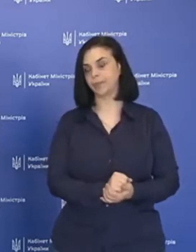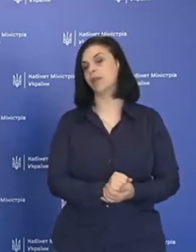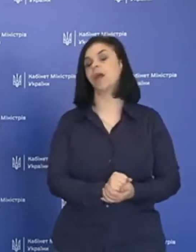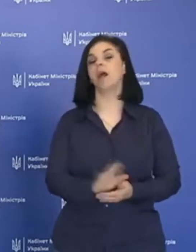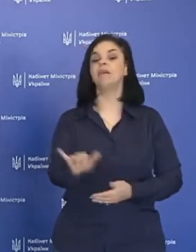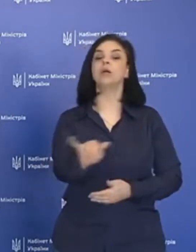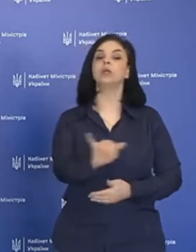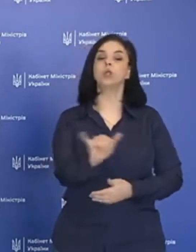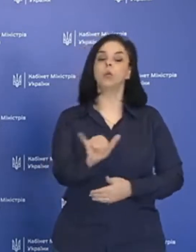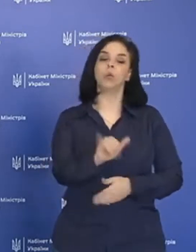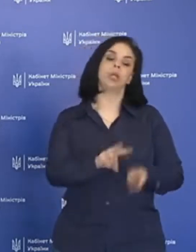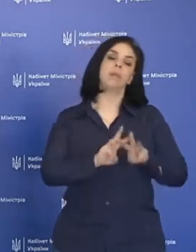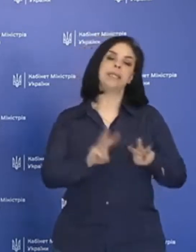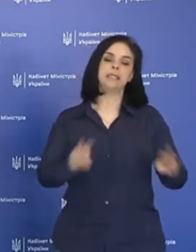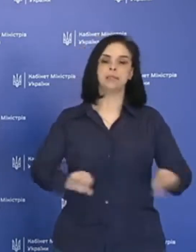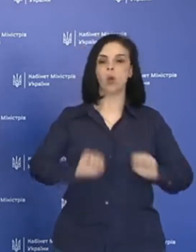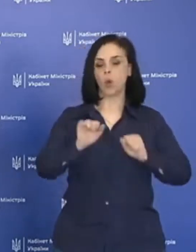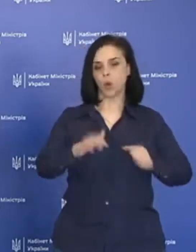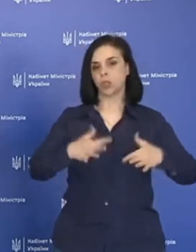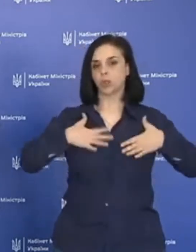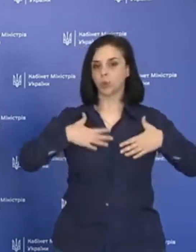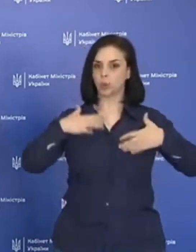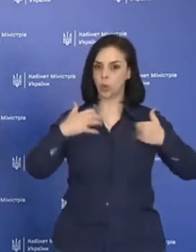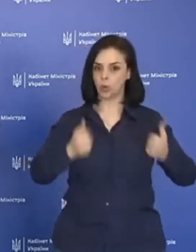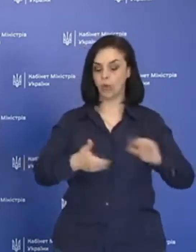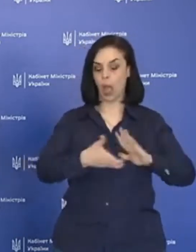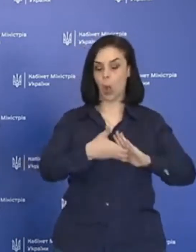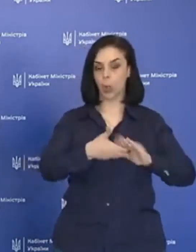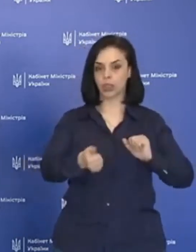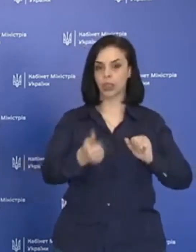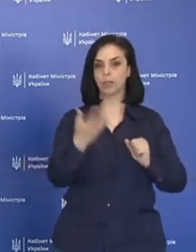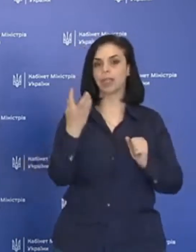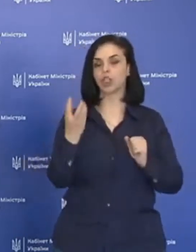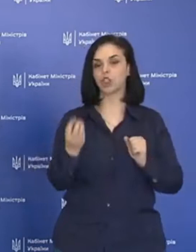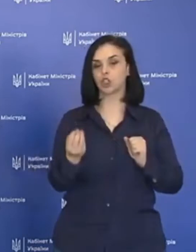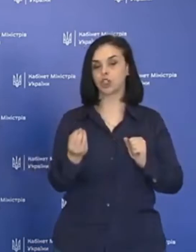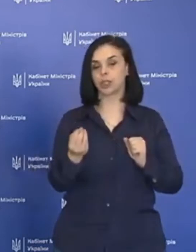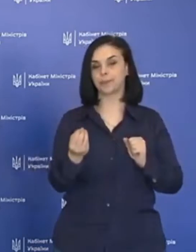В суботу Міністерство охорони здоров'я отримало ще